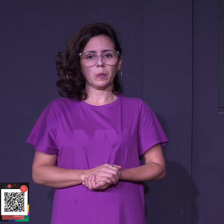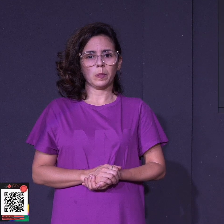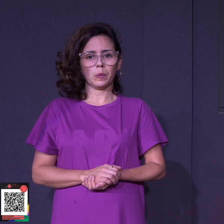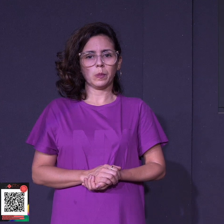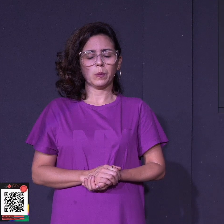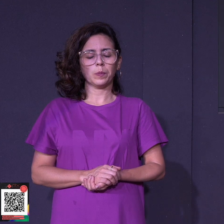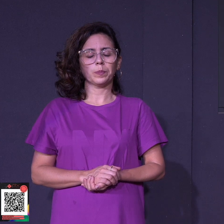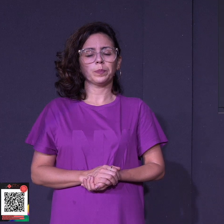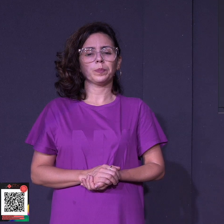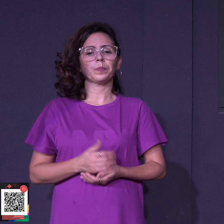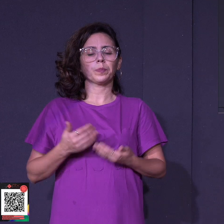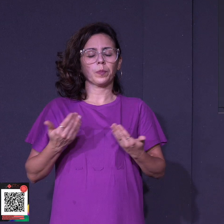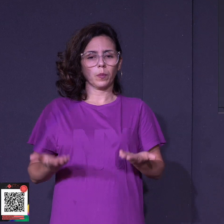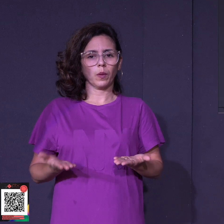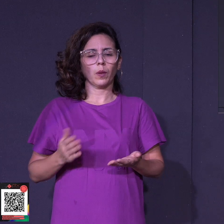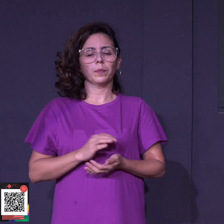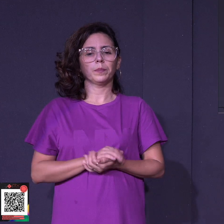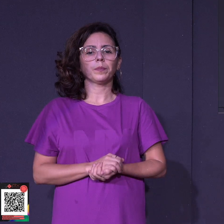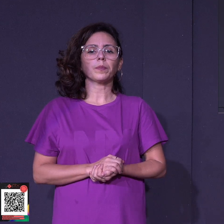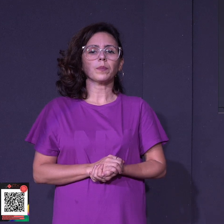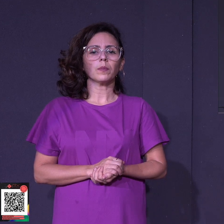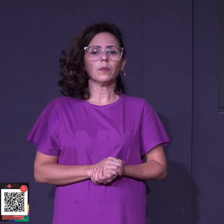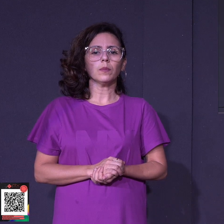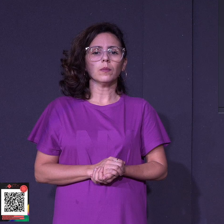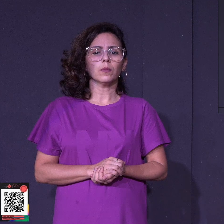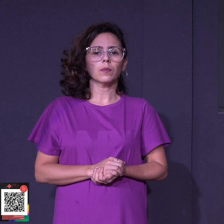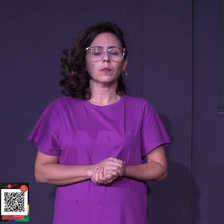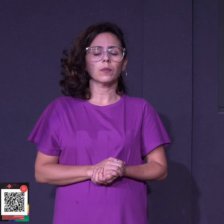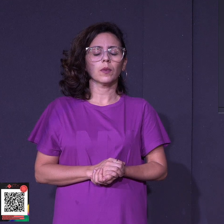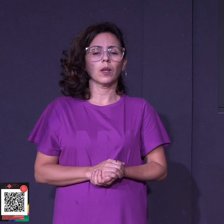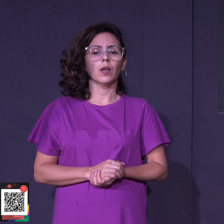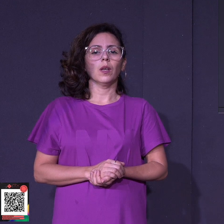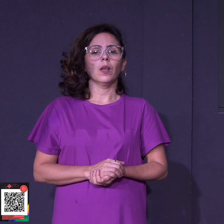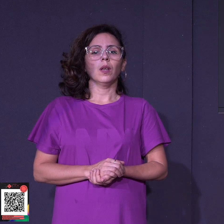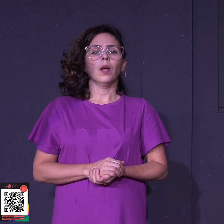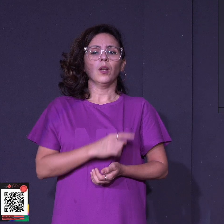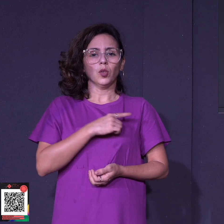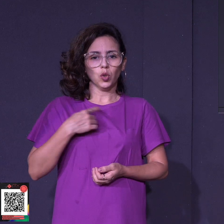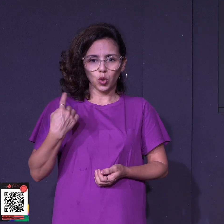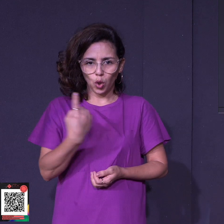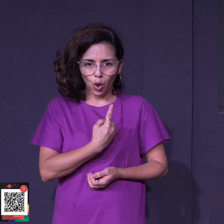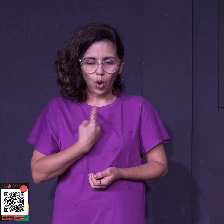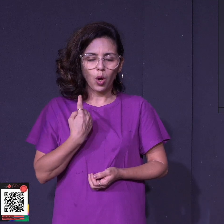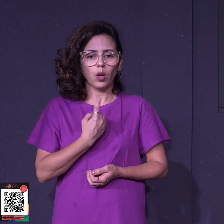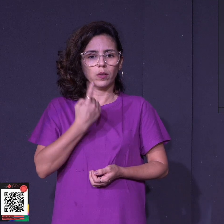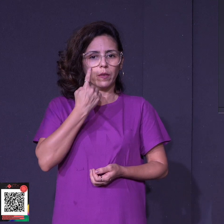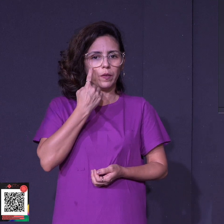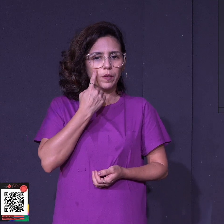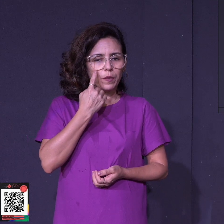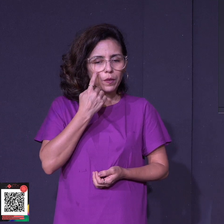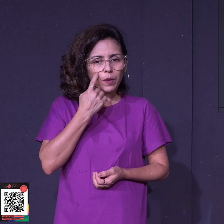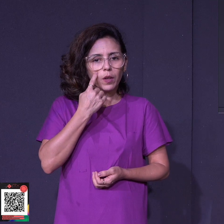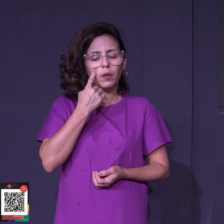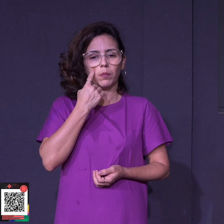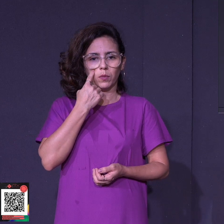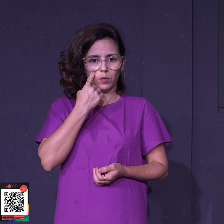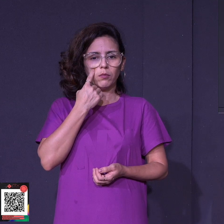Por essa razão, nós também, desde o dia em que o ouvimos, não cessamos de orar por